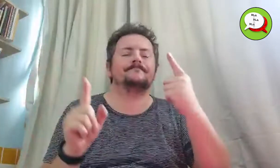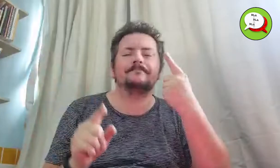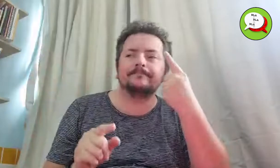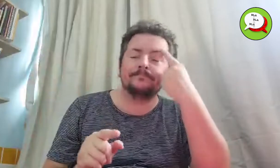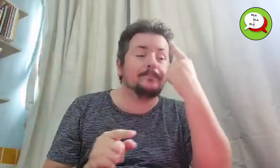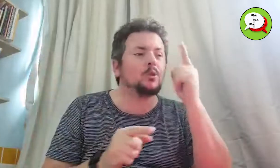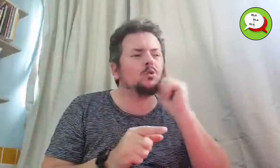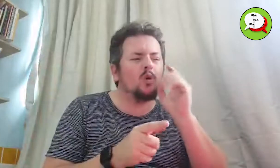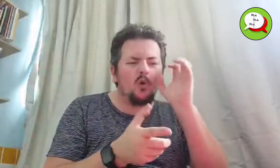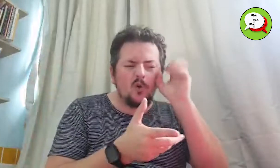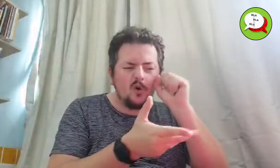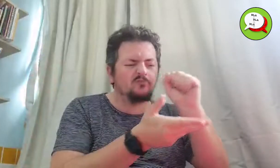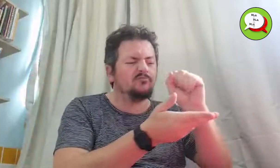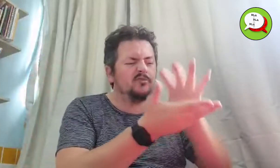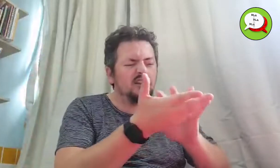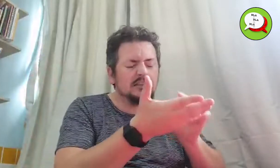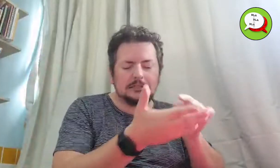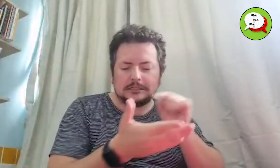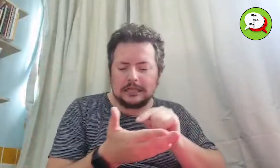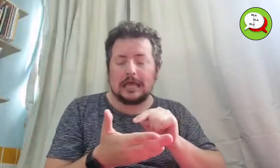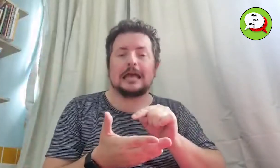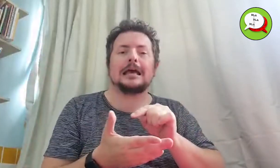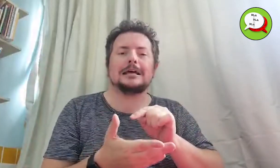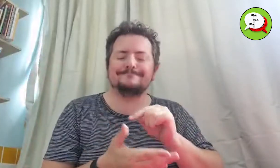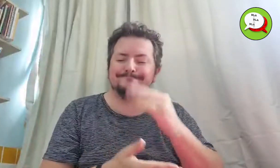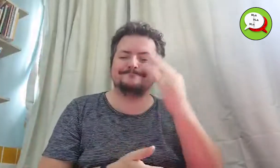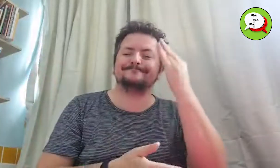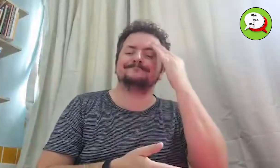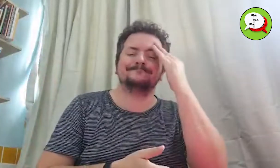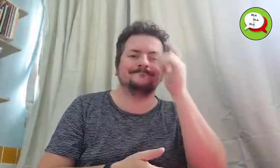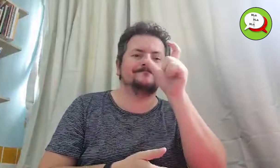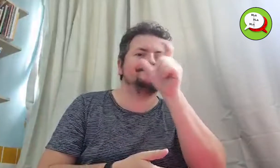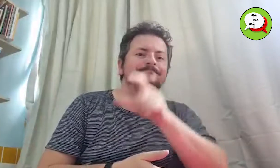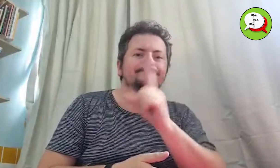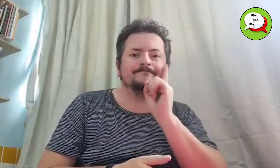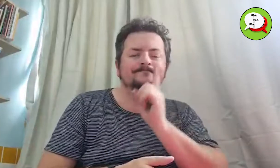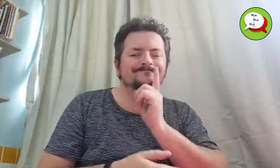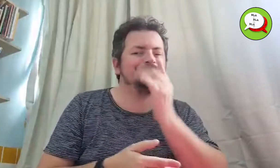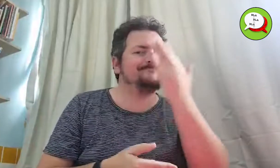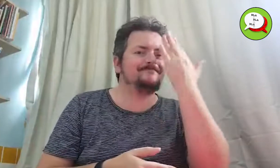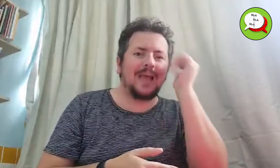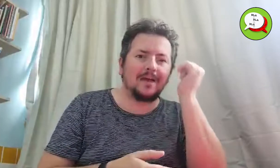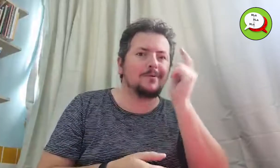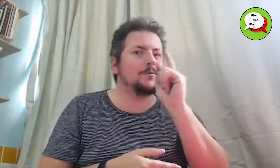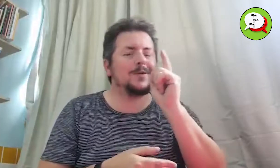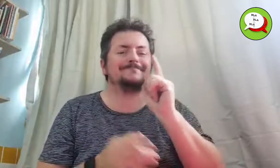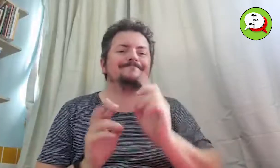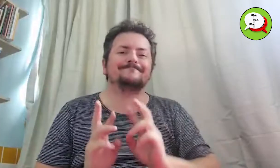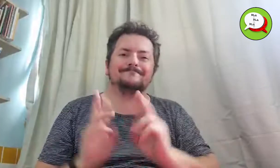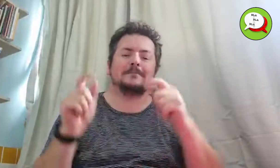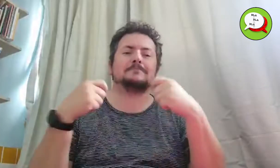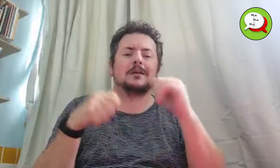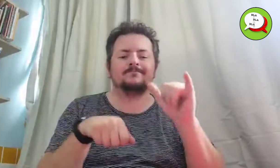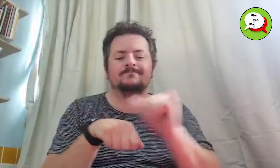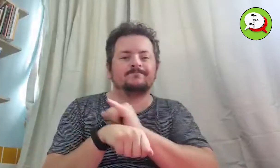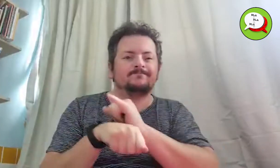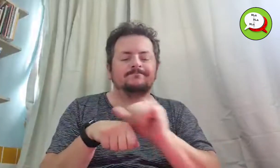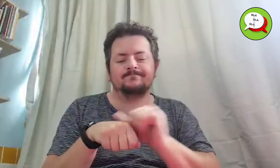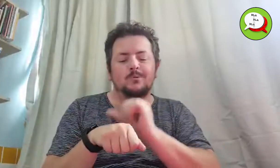iguais para os alunos ouvintes. Ou a estratégia para o aluno surdo é uma estratégia diferenciada. É uma estratégia